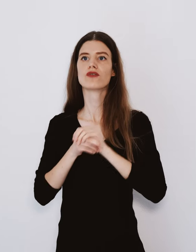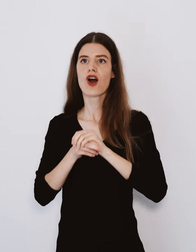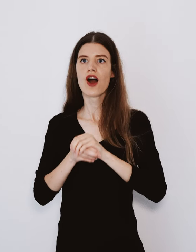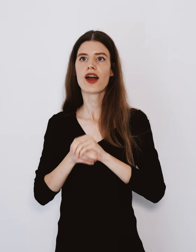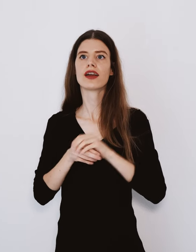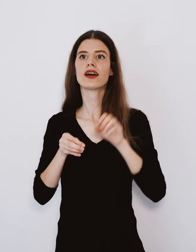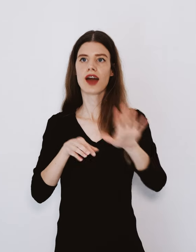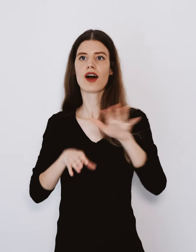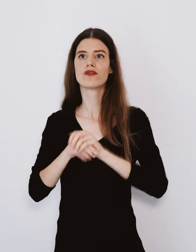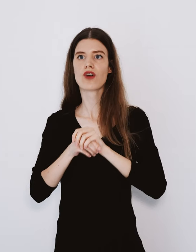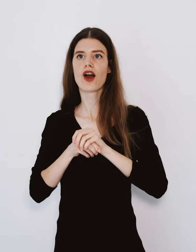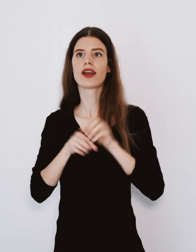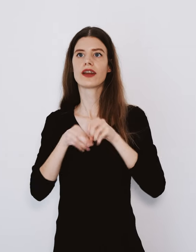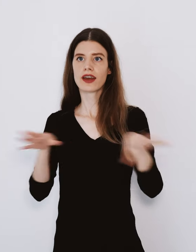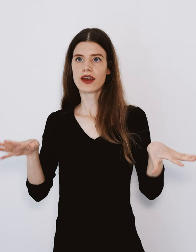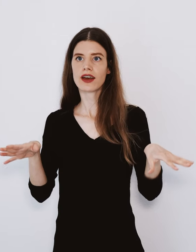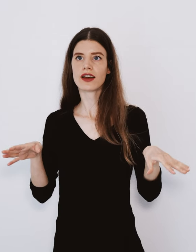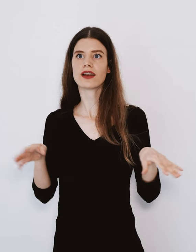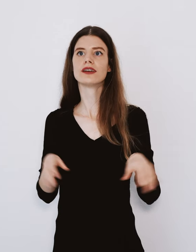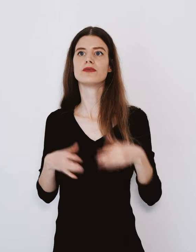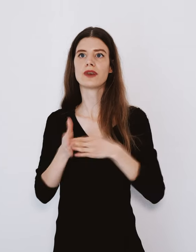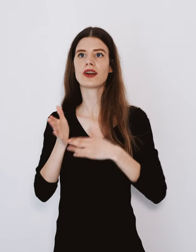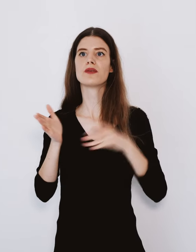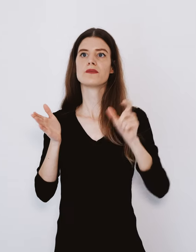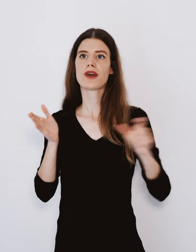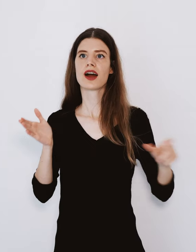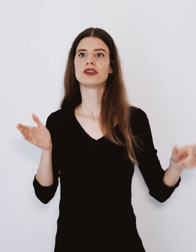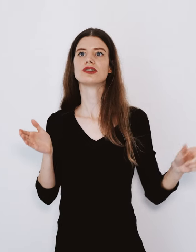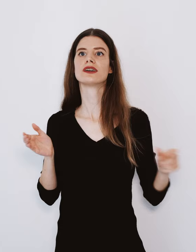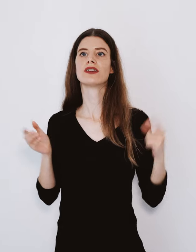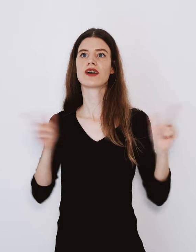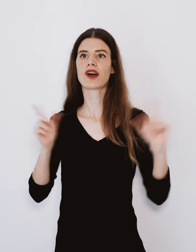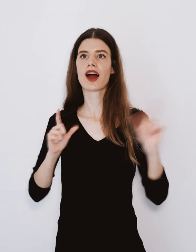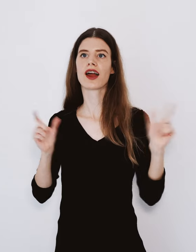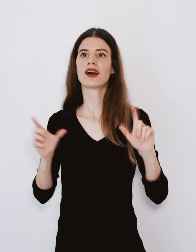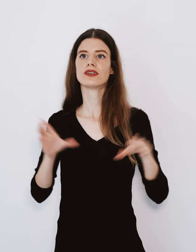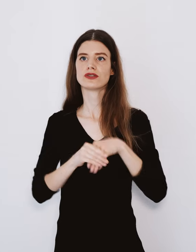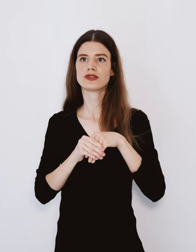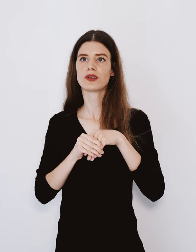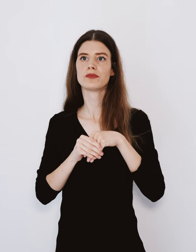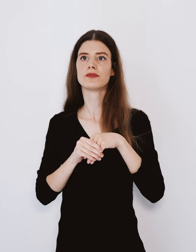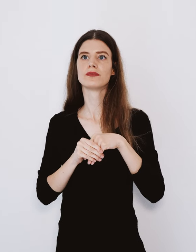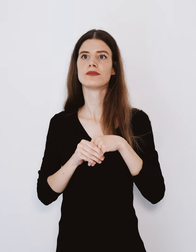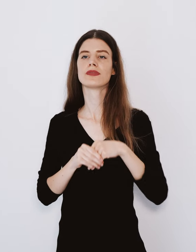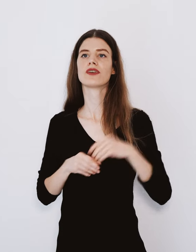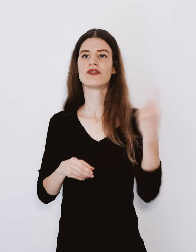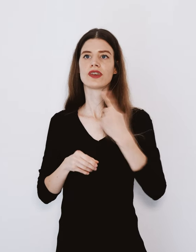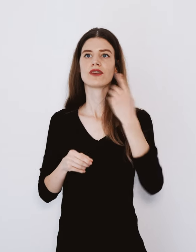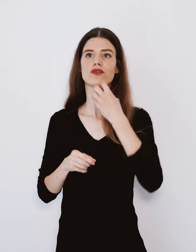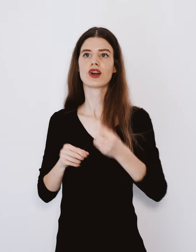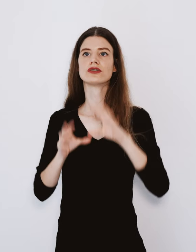es deinen Freunden und teils gern in deinem Netzwerk. Beeinträchtigte Menschen sind ein Teil dieser